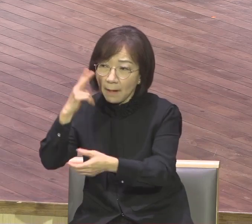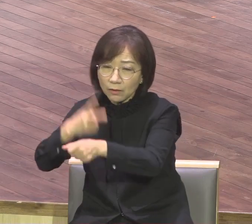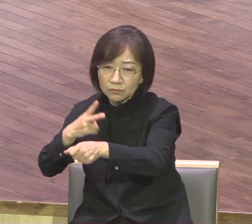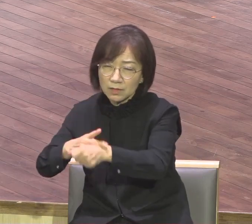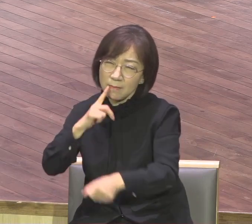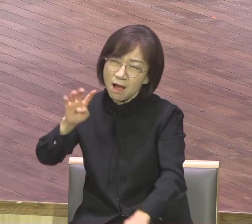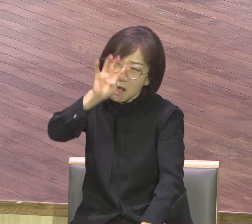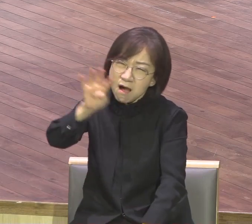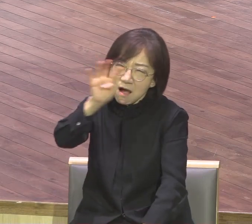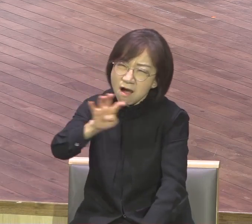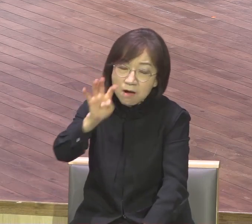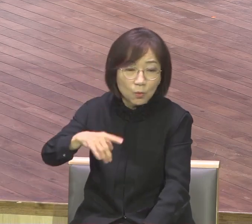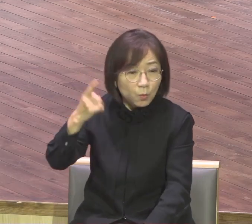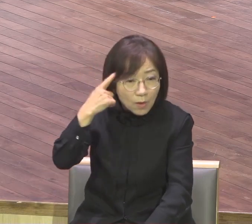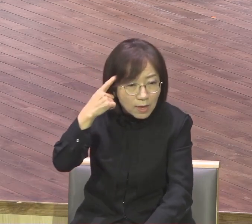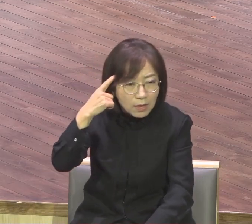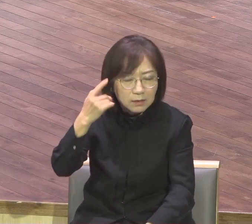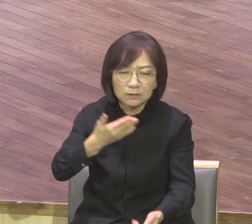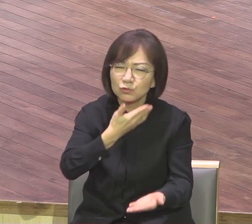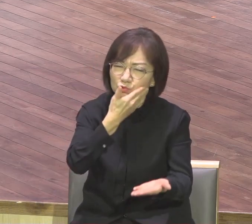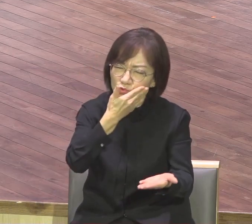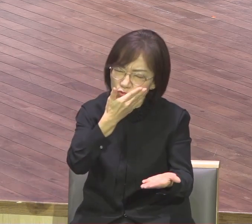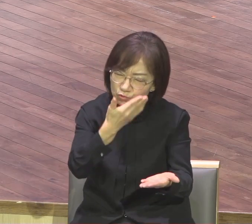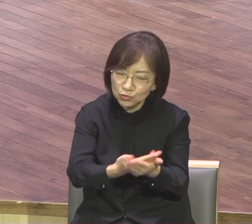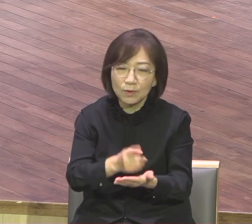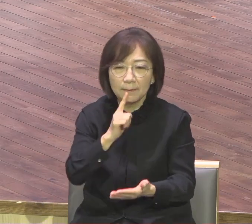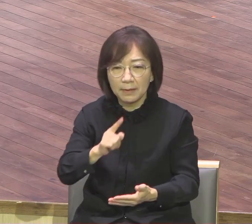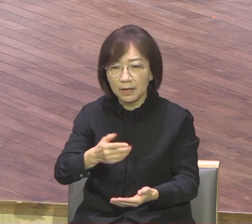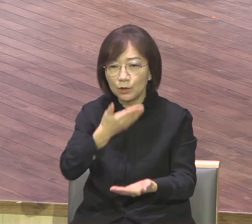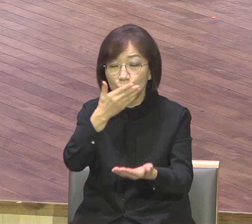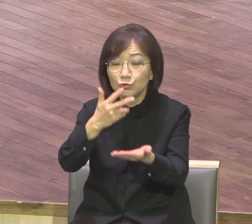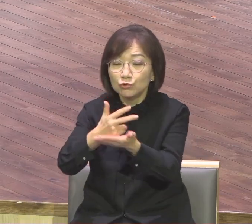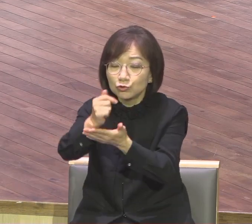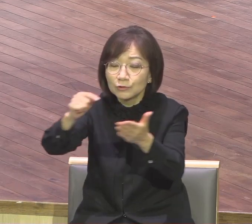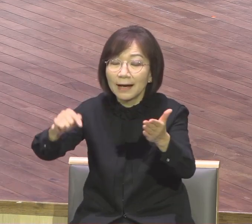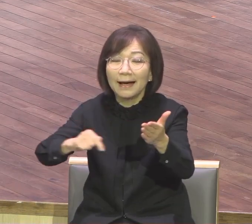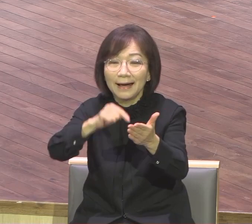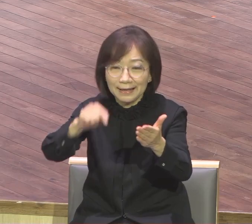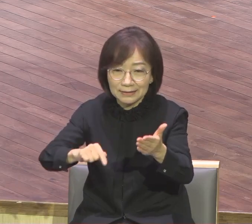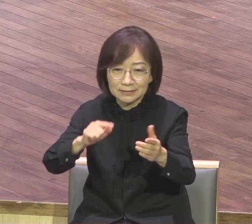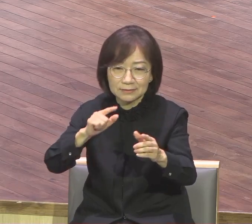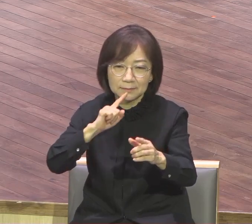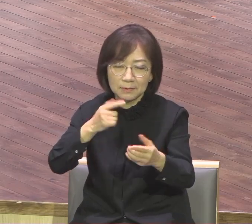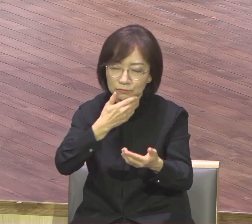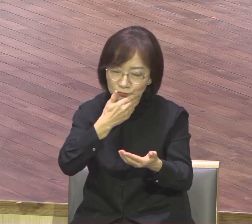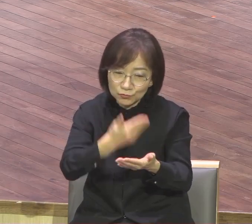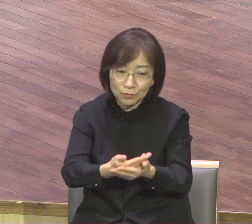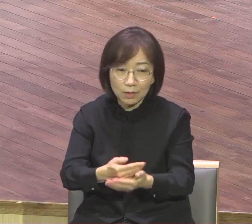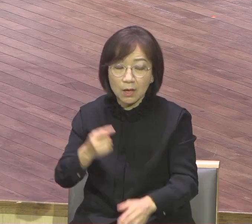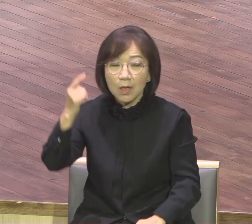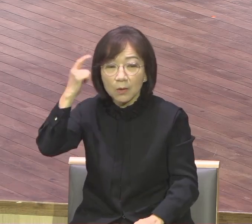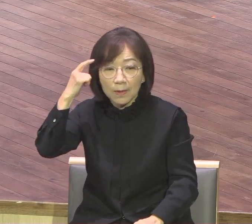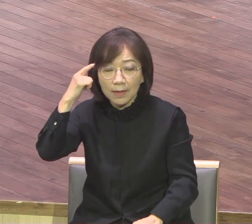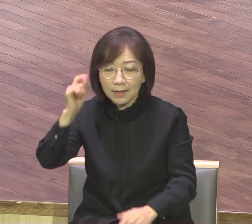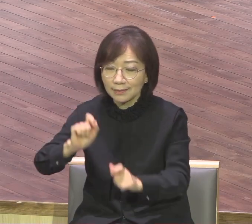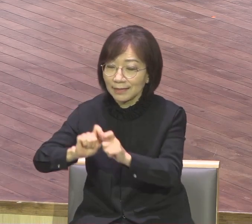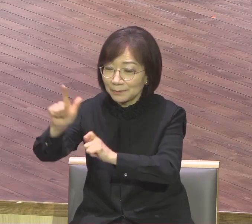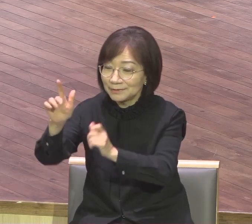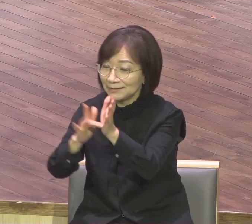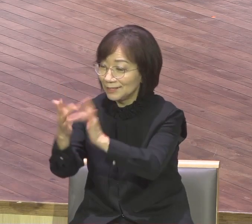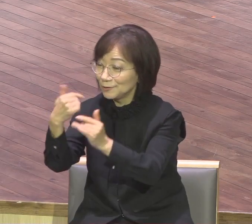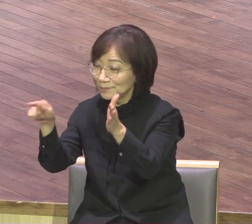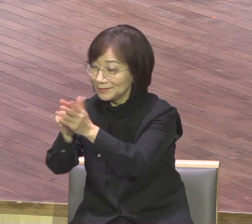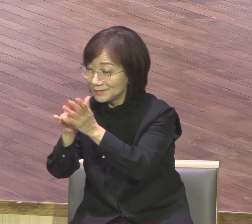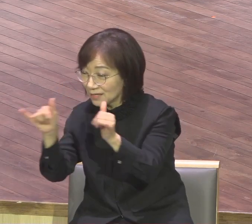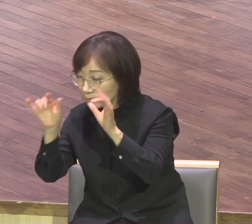의미죠. Repetir es quiere decir una palabra muy importante. 이렇게 사는 그리스도인들이 잘 없어요. Porque no hay alguien